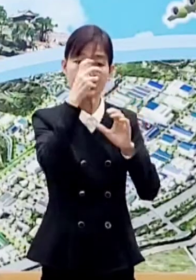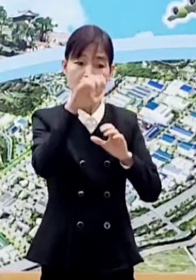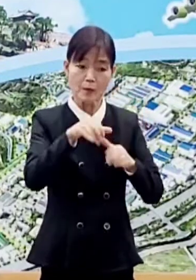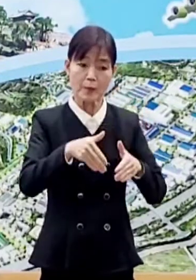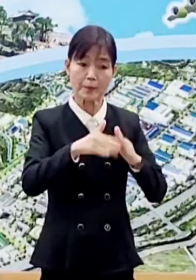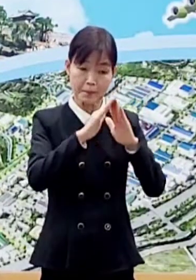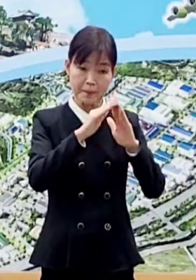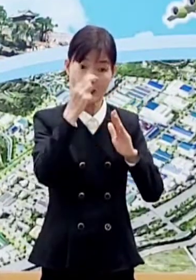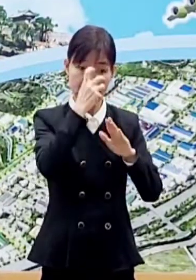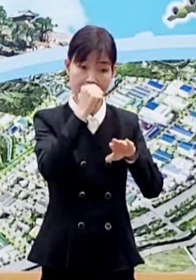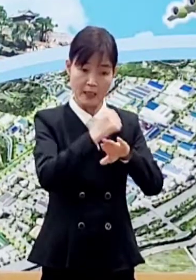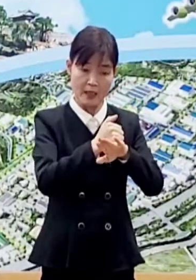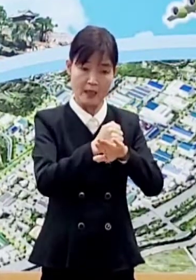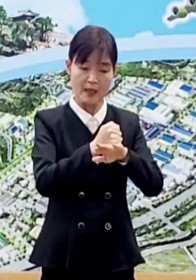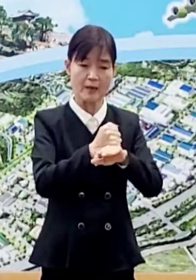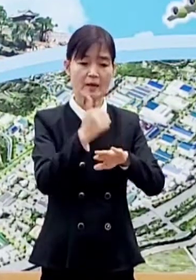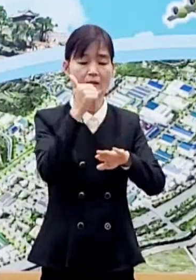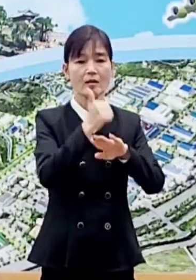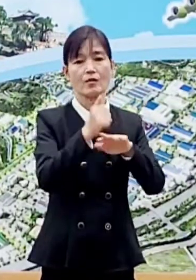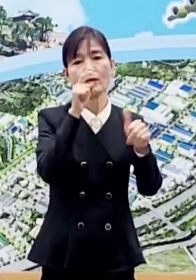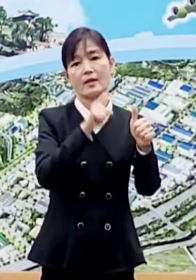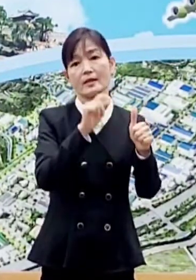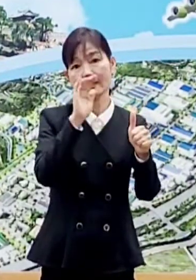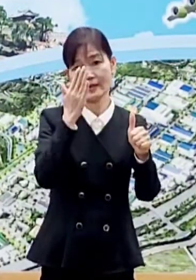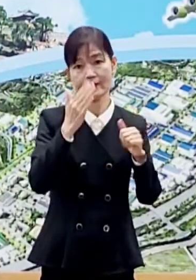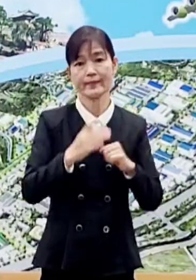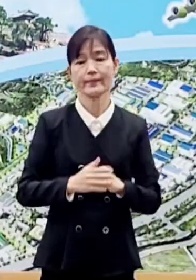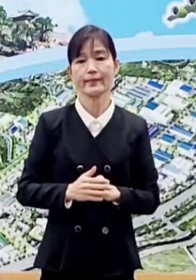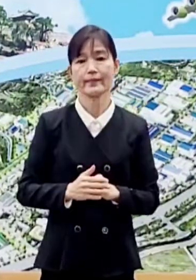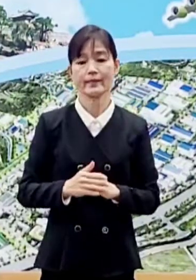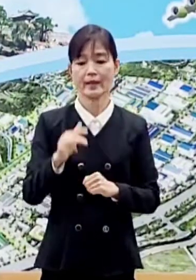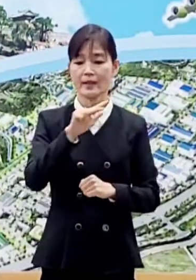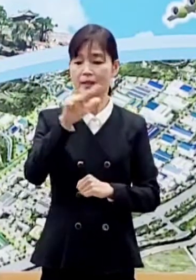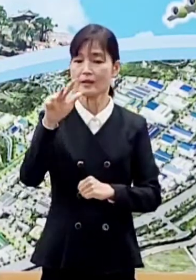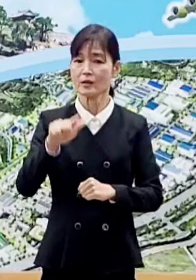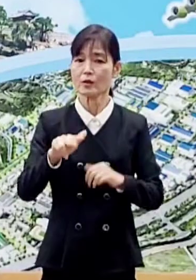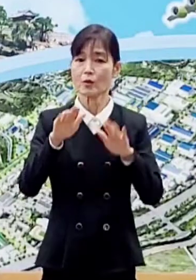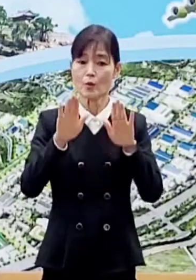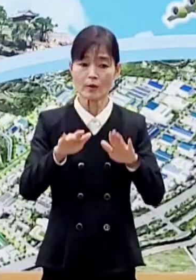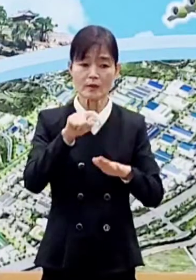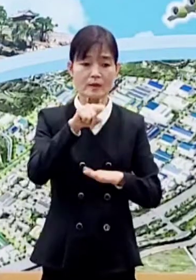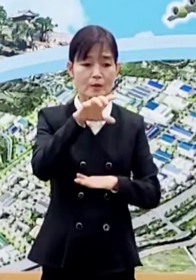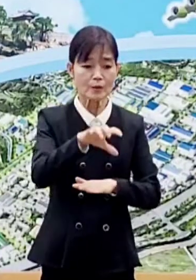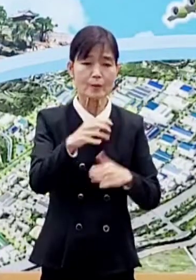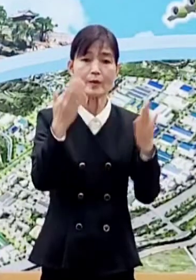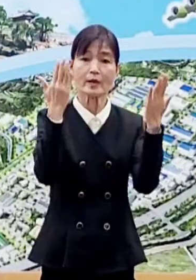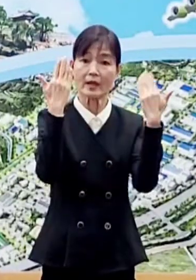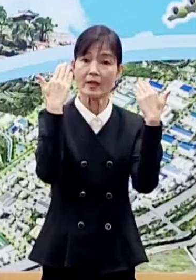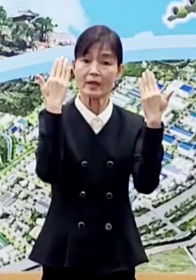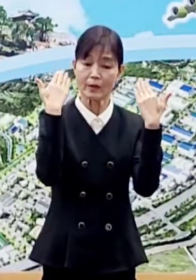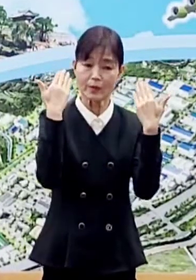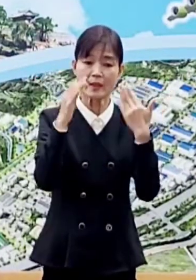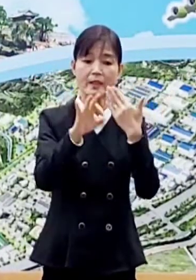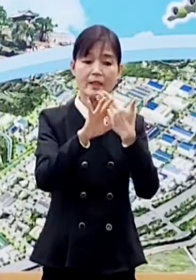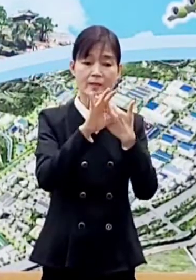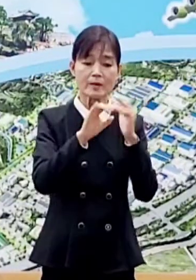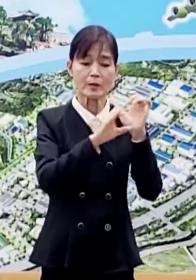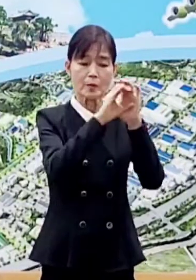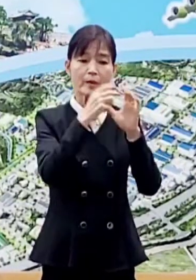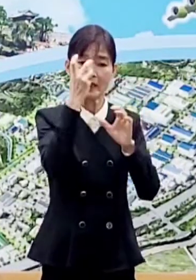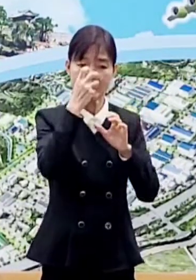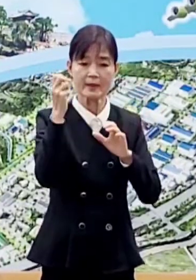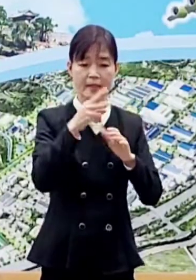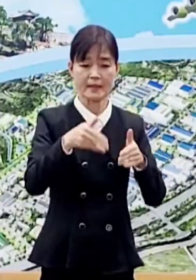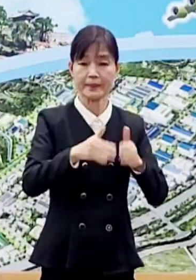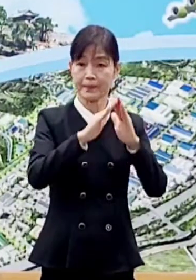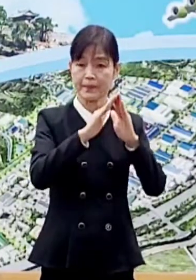임시선별진료소에서 검사 후 양성 판정을 받았습니다. 우리시는 오늘 해당 학교에 임시선별진료소를 재설치